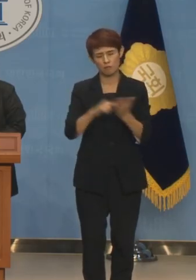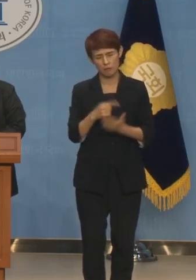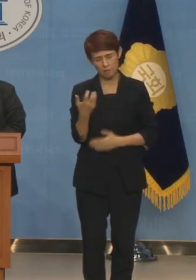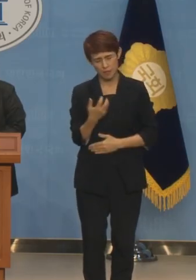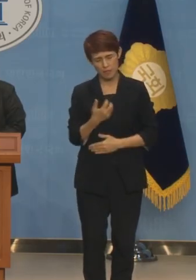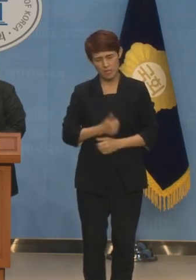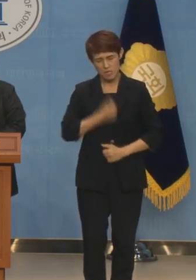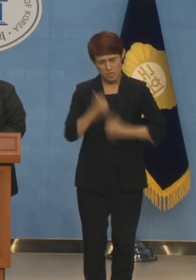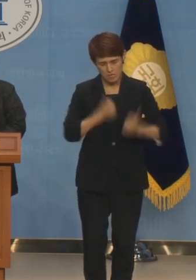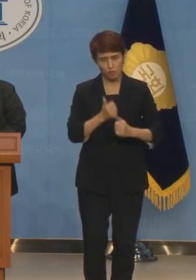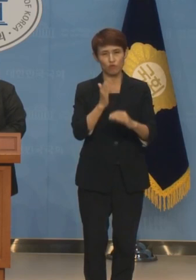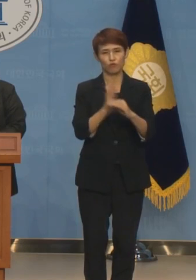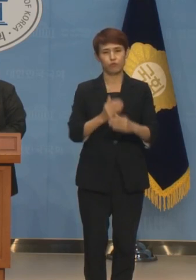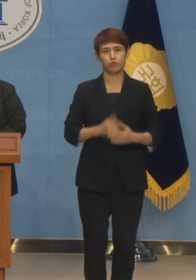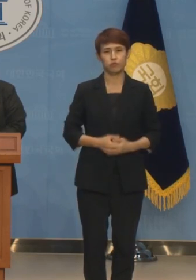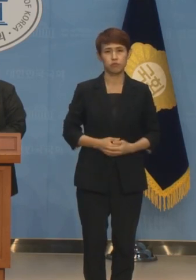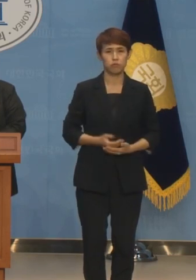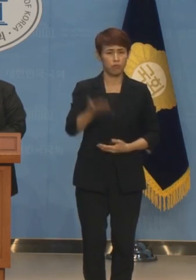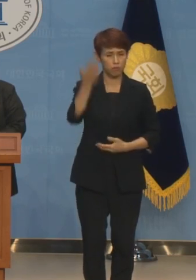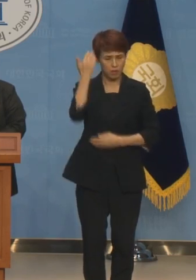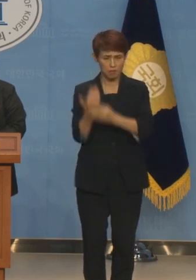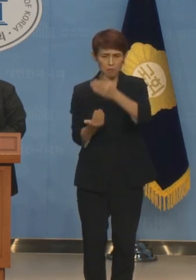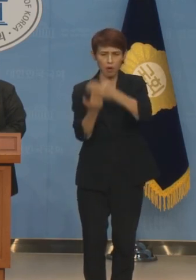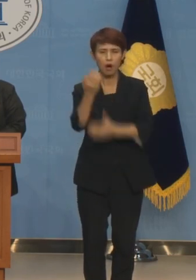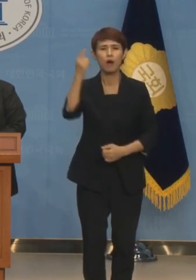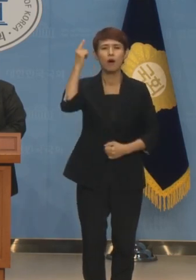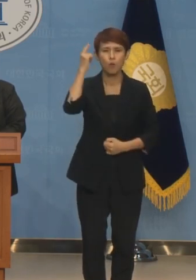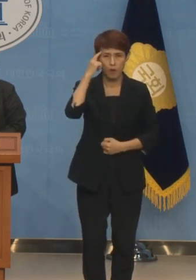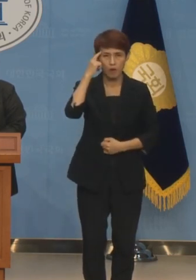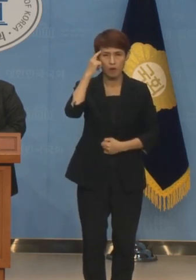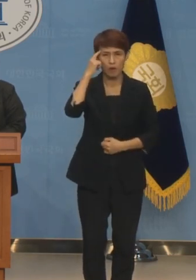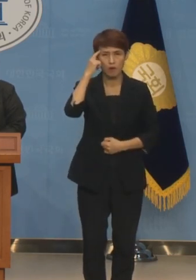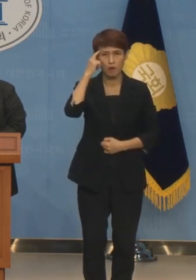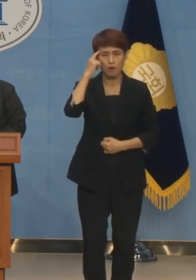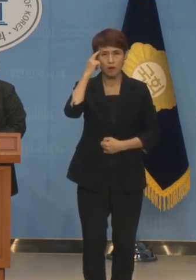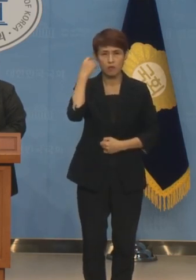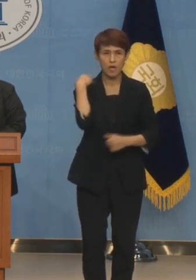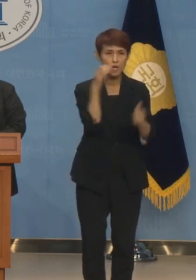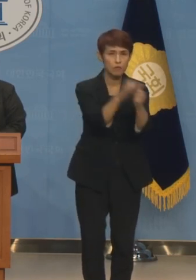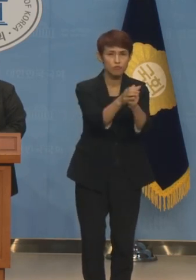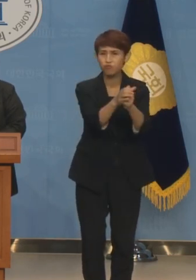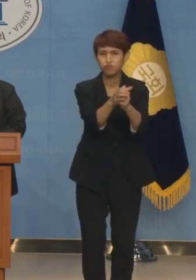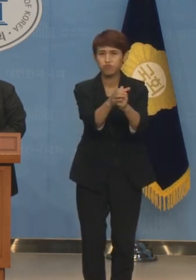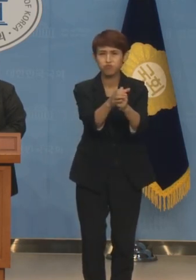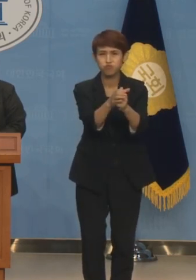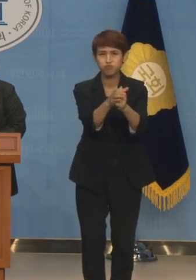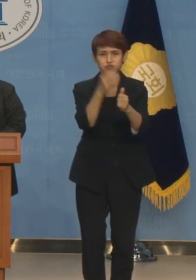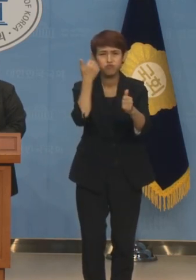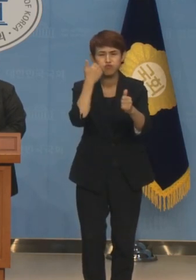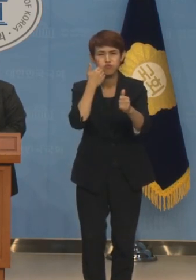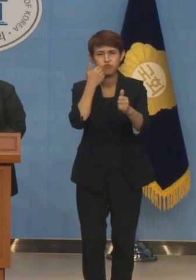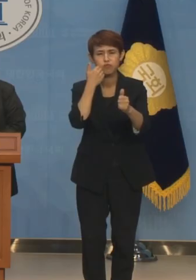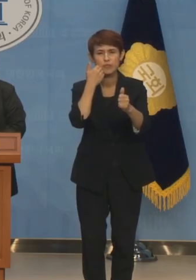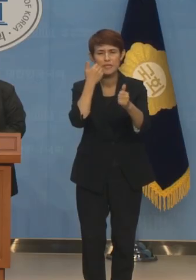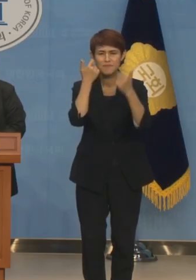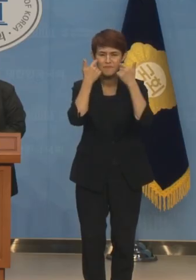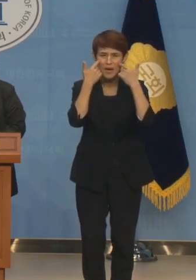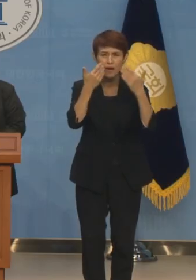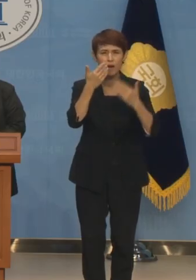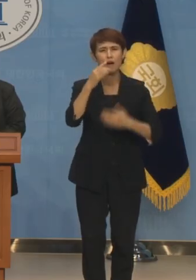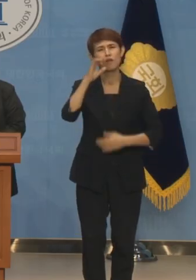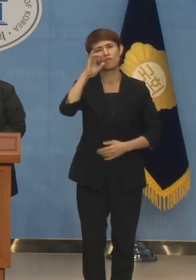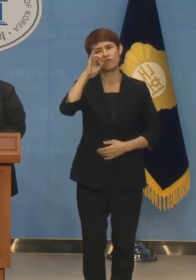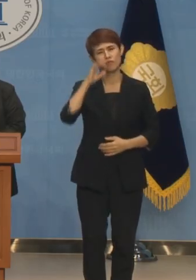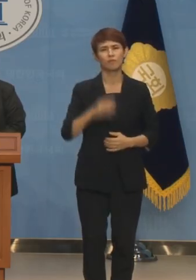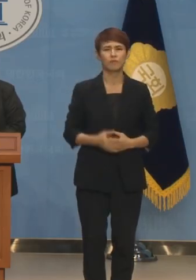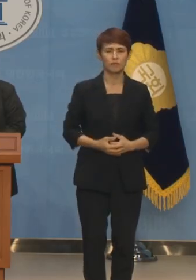있습니다. 그날 사고가 왜 일어났는지, 책임져야 할 사람들이 누구인지를 정확히 알고